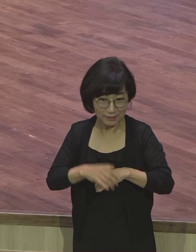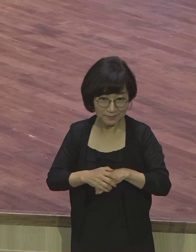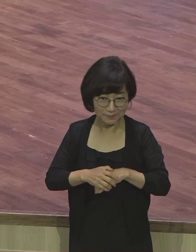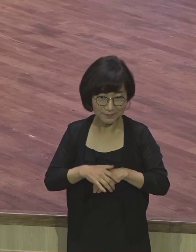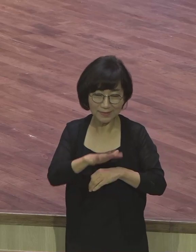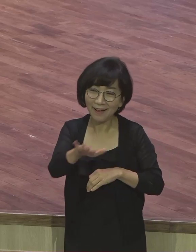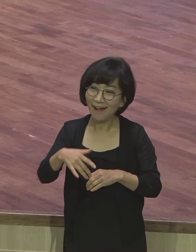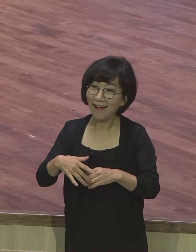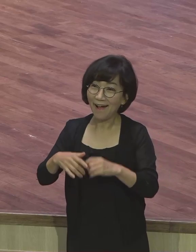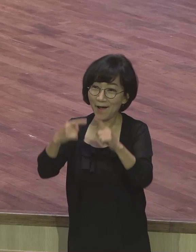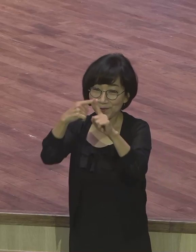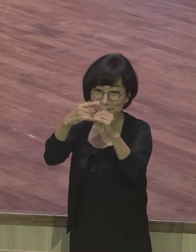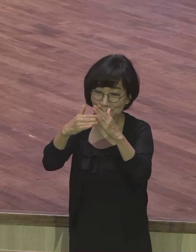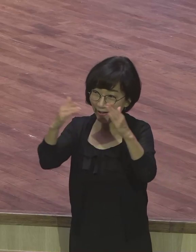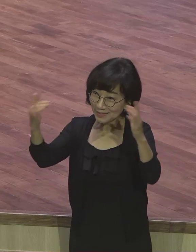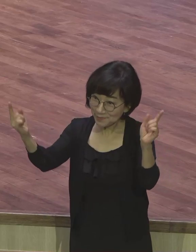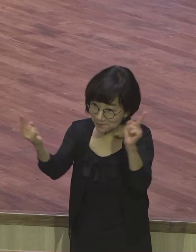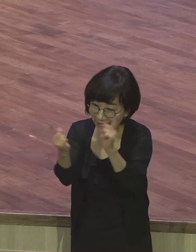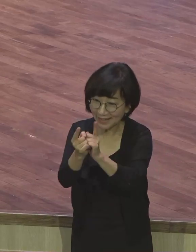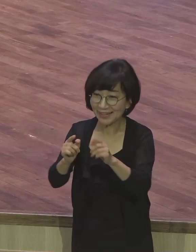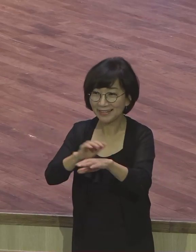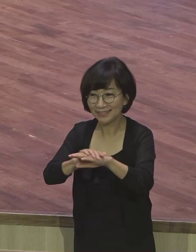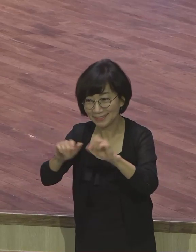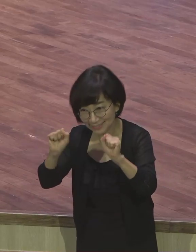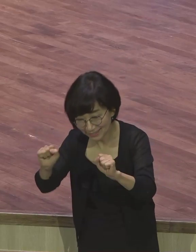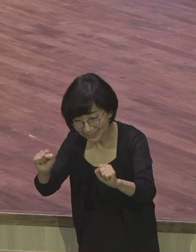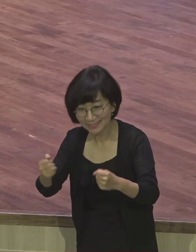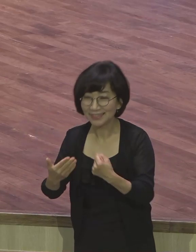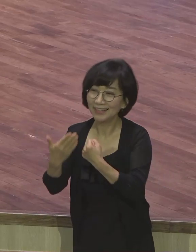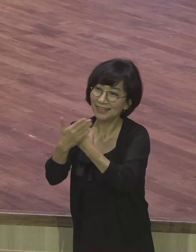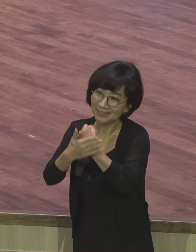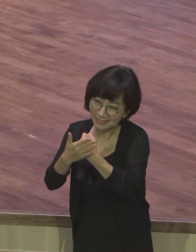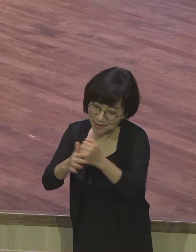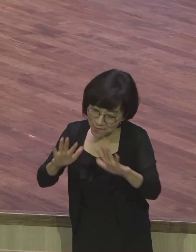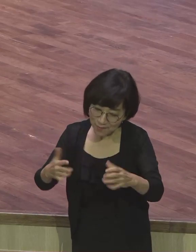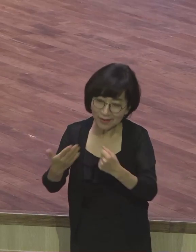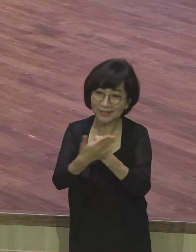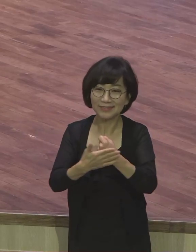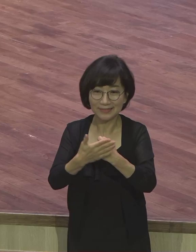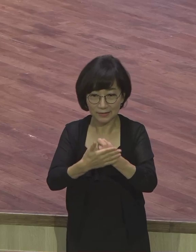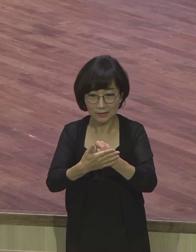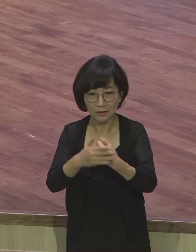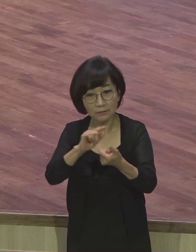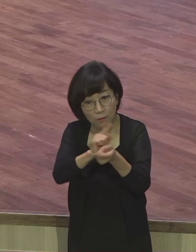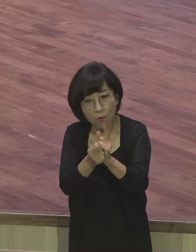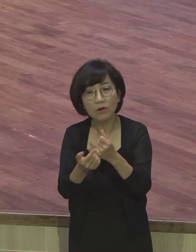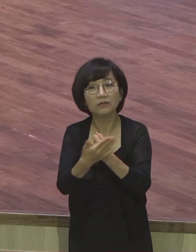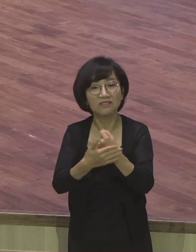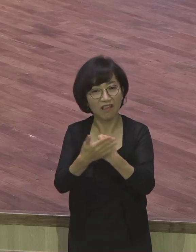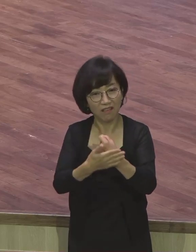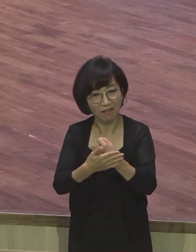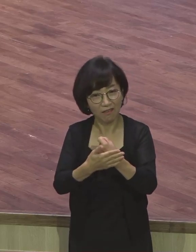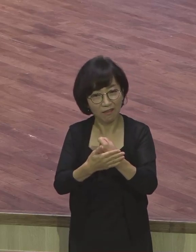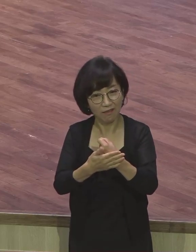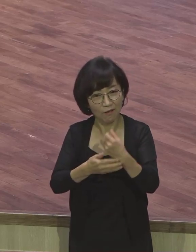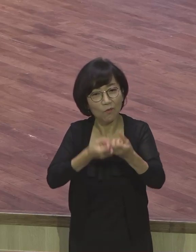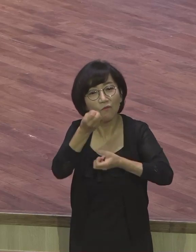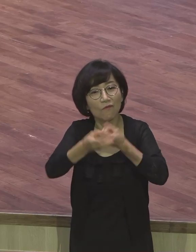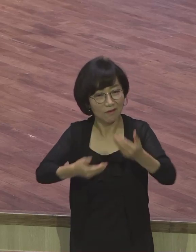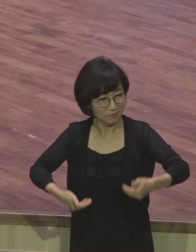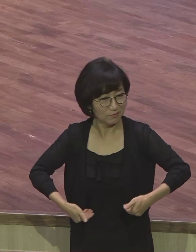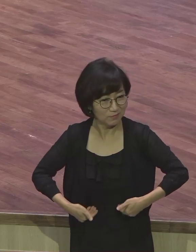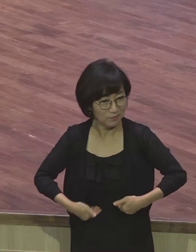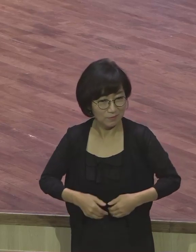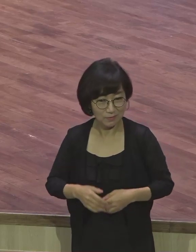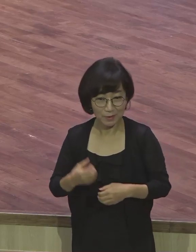감사합니다. 참 은혜로웠습니다. 오늘 참으로 모임이 은혜로웠습니다. 은혜의식 감사하시오.